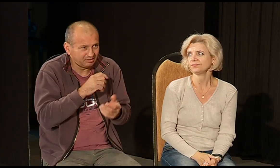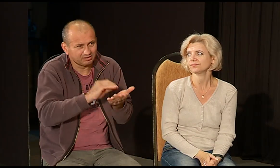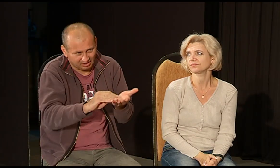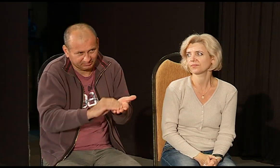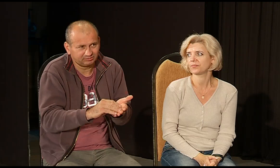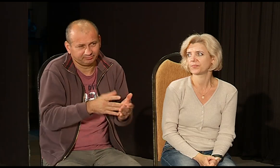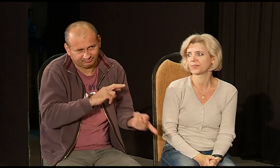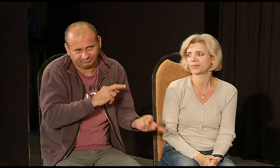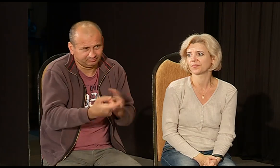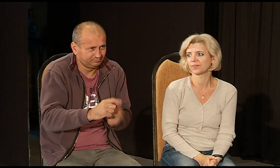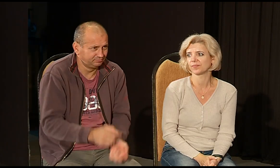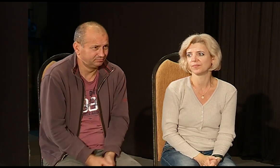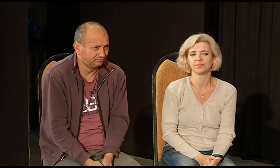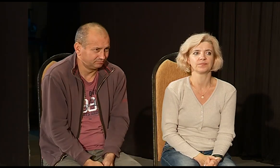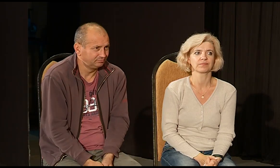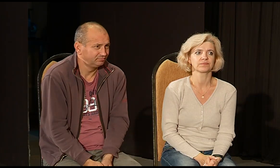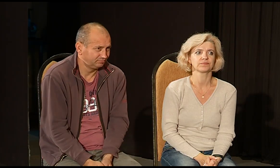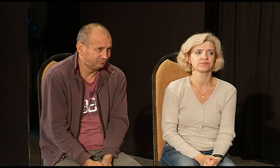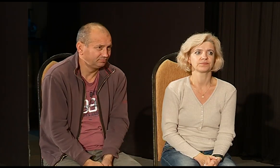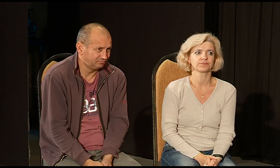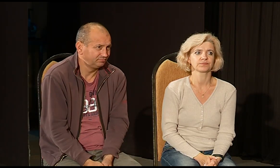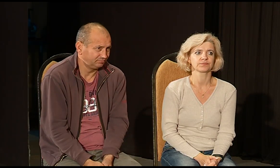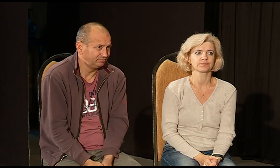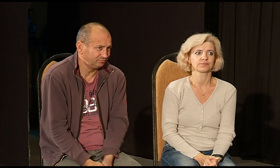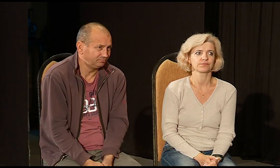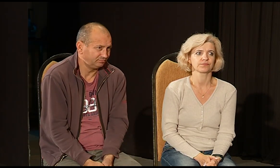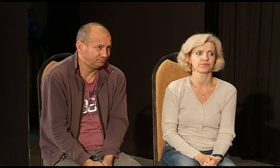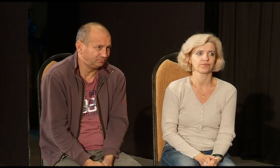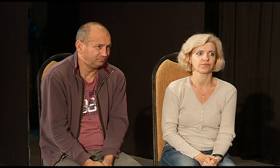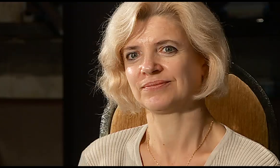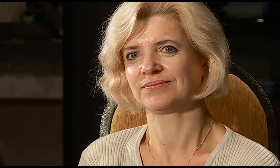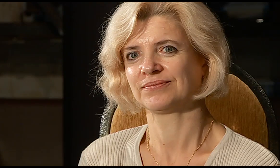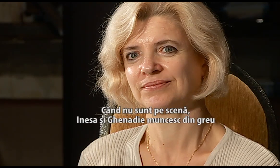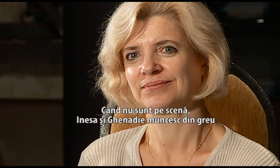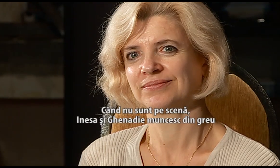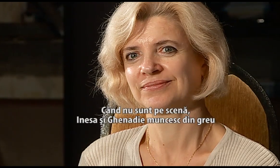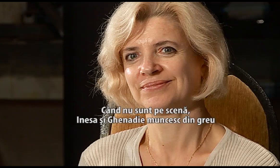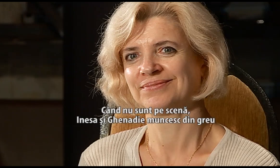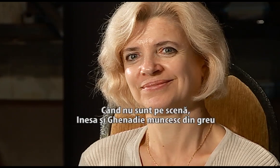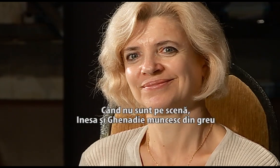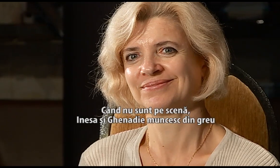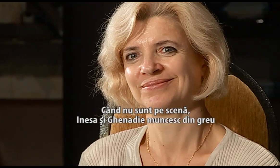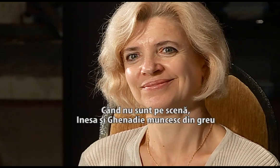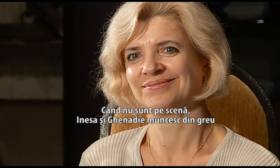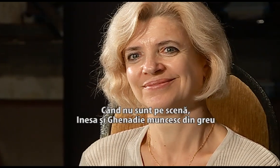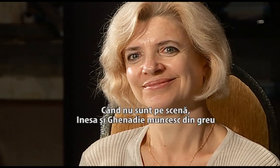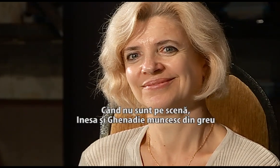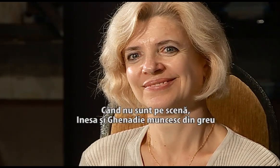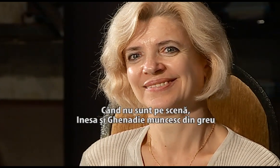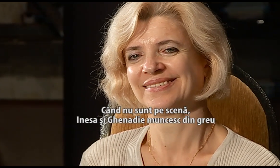mai primitiv, ceva să fie mai clar ca să mă înțeleagă. Când nu sunt pe scenă, Inesa și Ghenadie muncesc